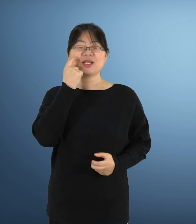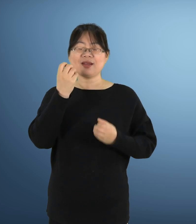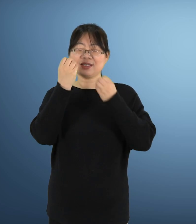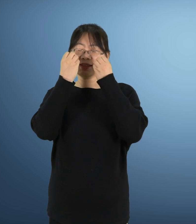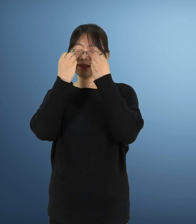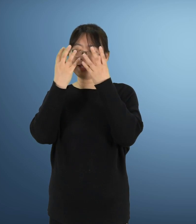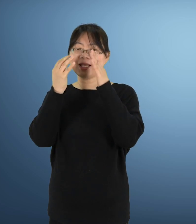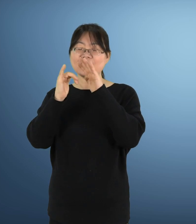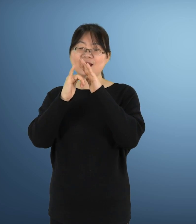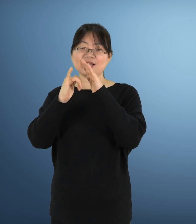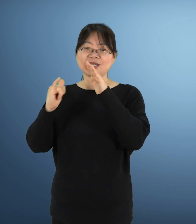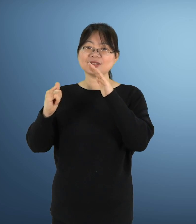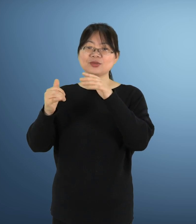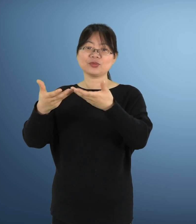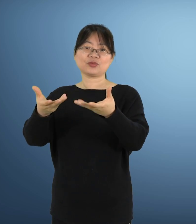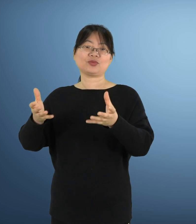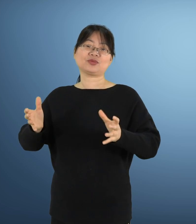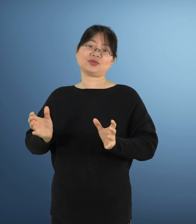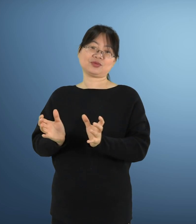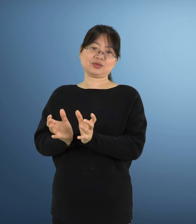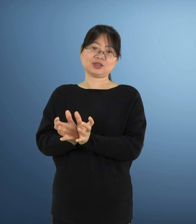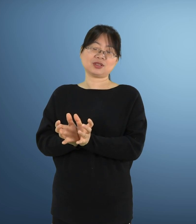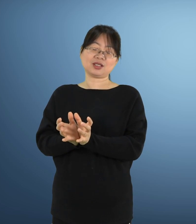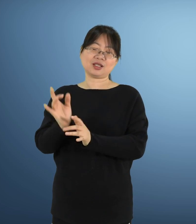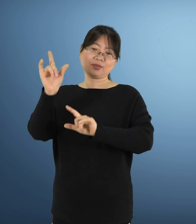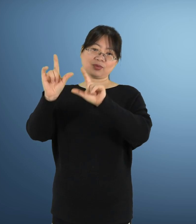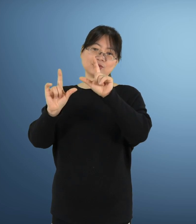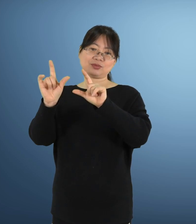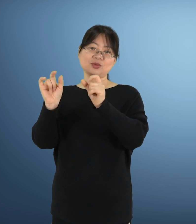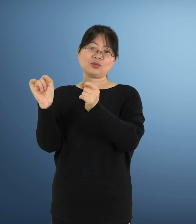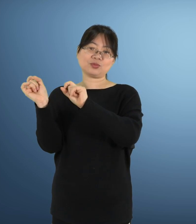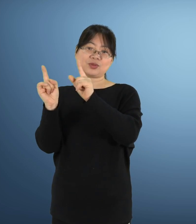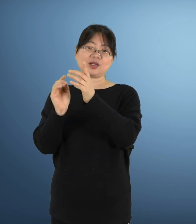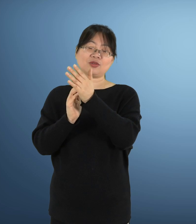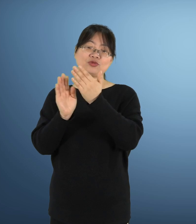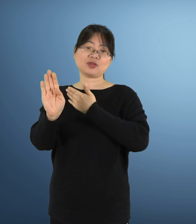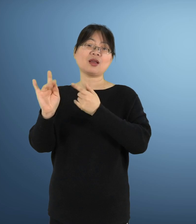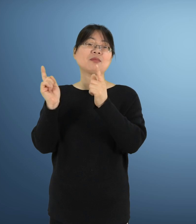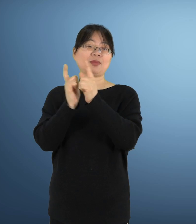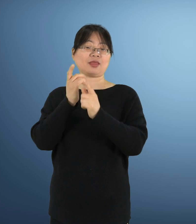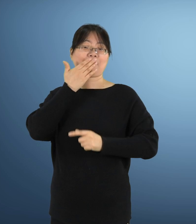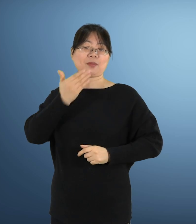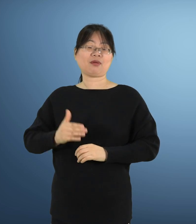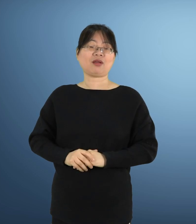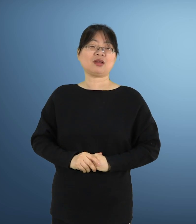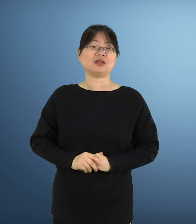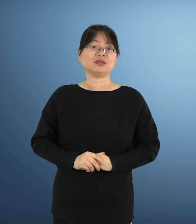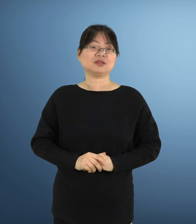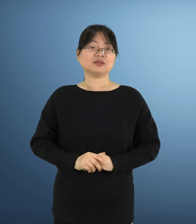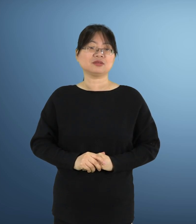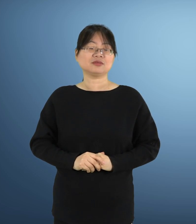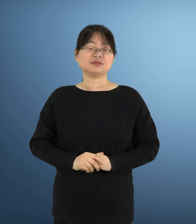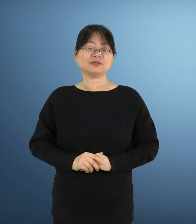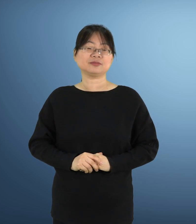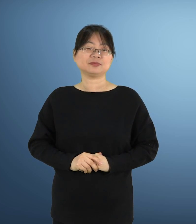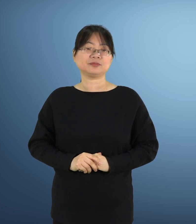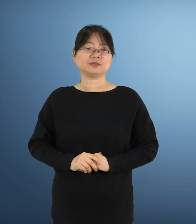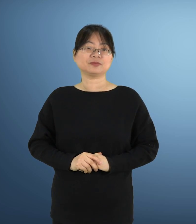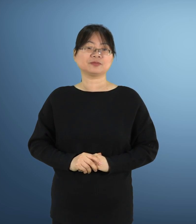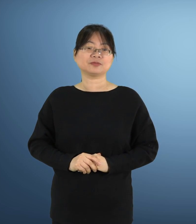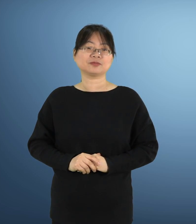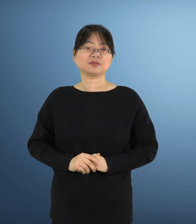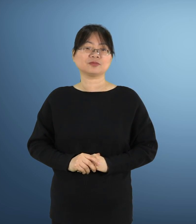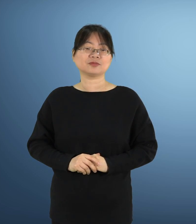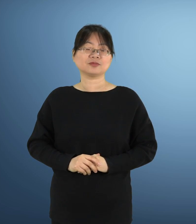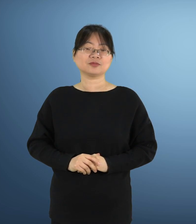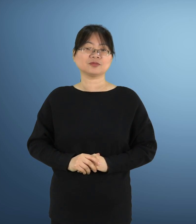새로운 가족 공동체로 부활 이후에는 만나진다는 거예요. 자, 그런데